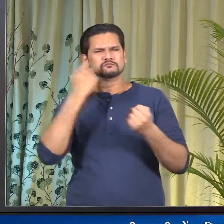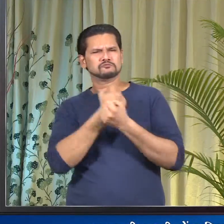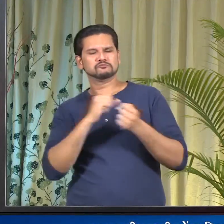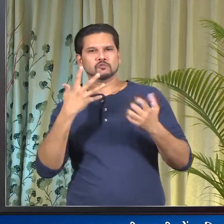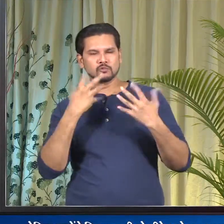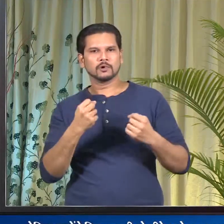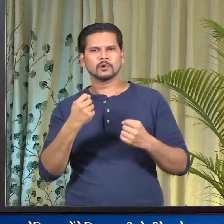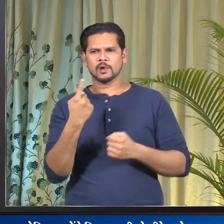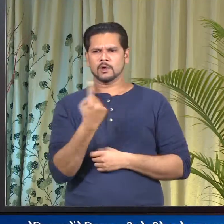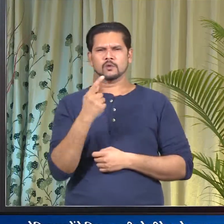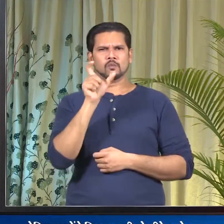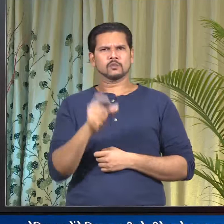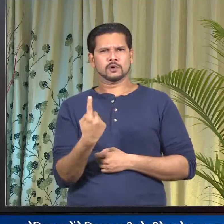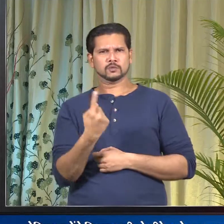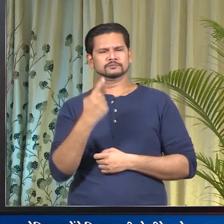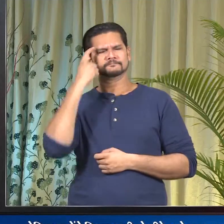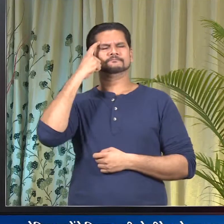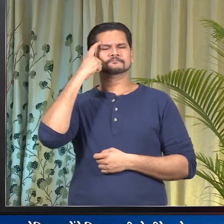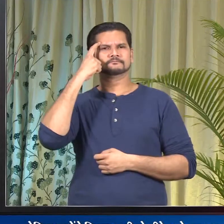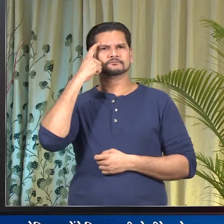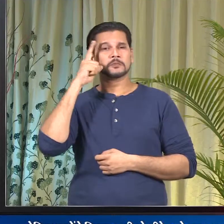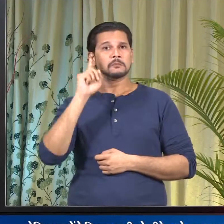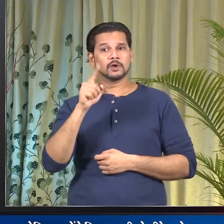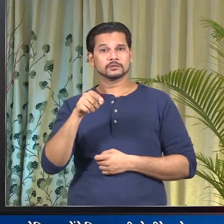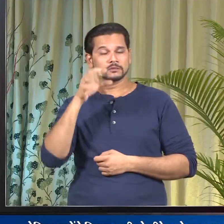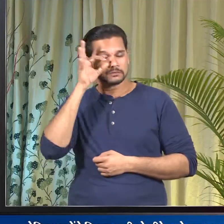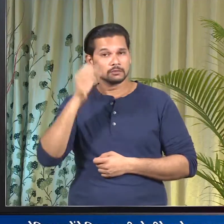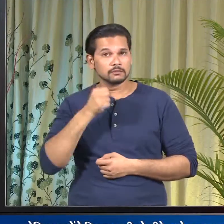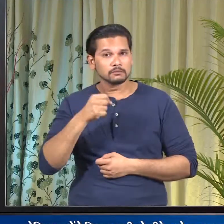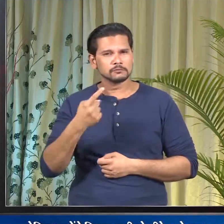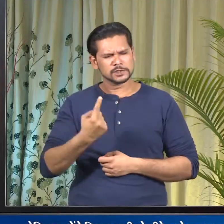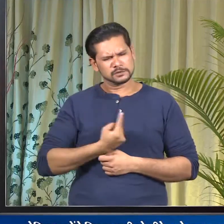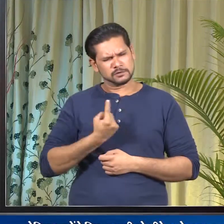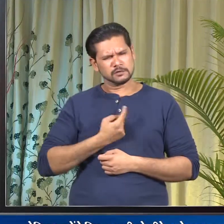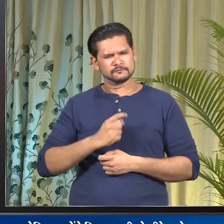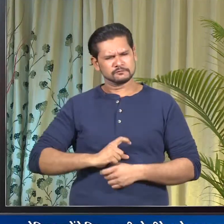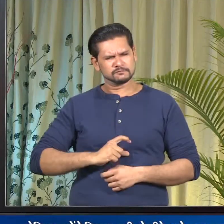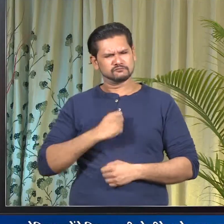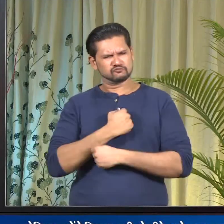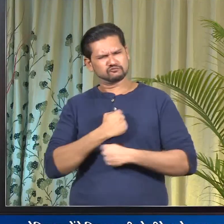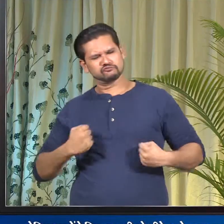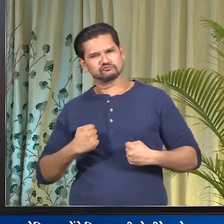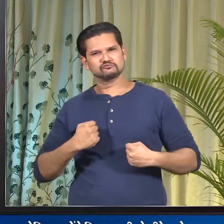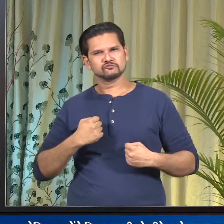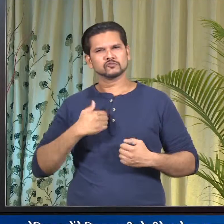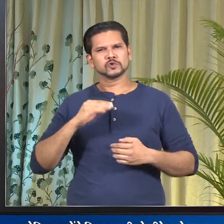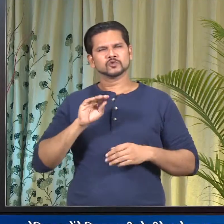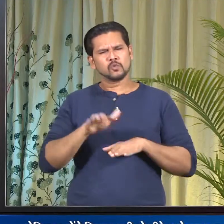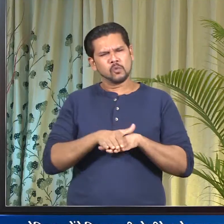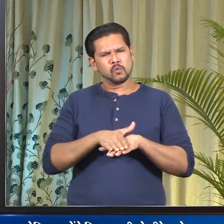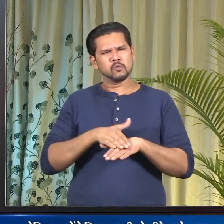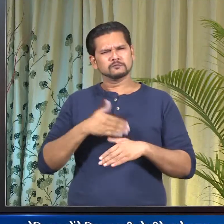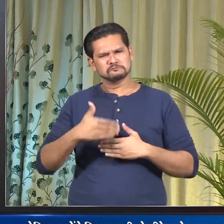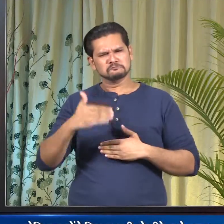लेकिन उनोंने हिम्मत रखी तो धीरे धीरे पूरा भारत उनके साथ जुडा और भारत